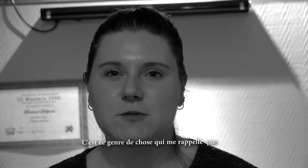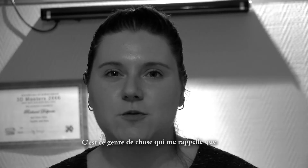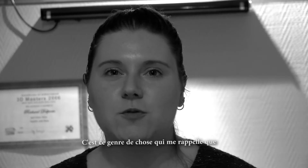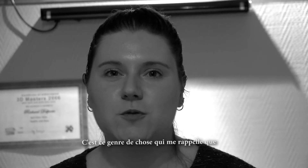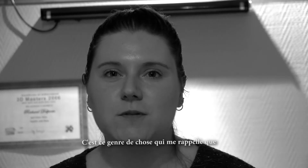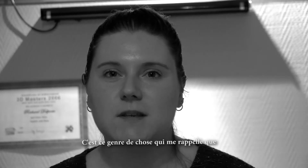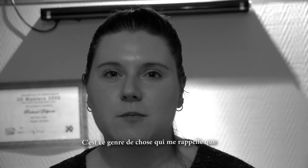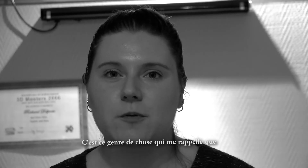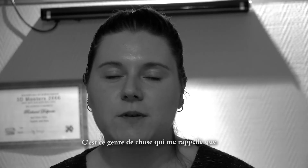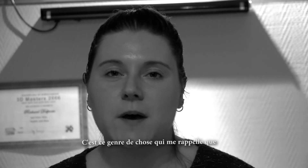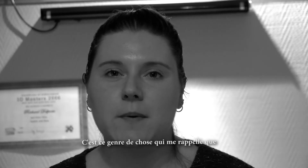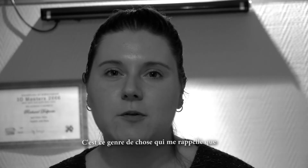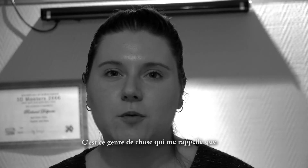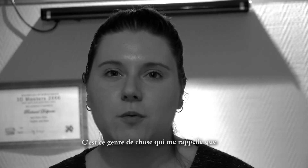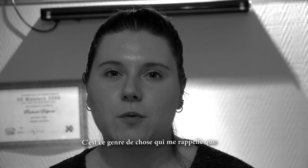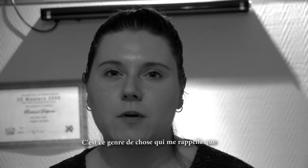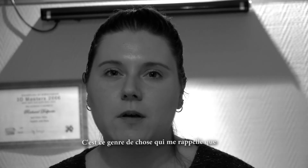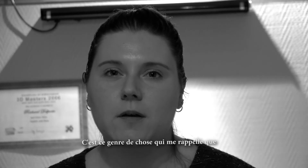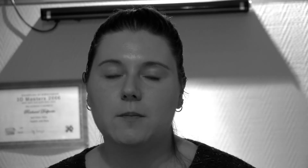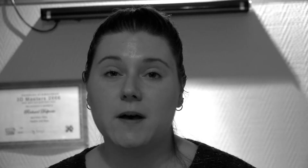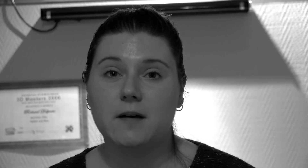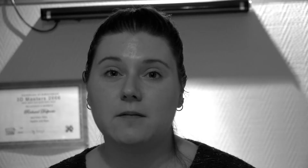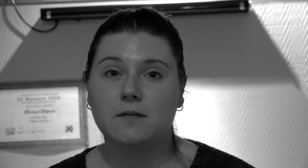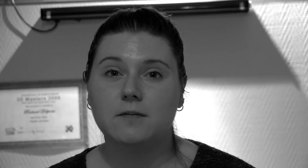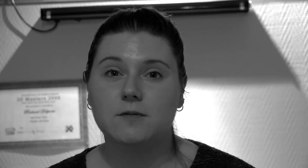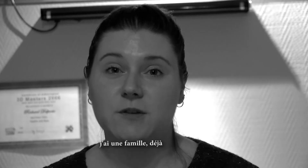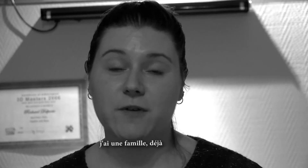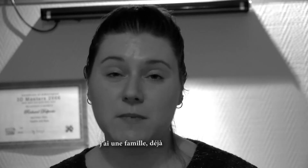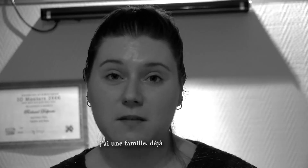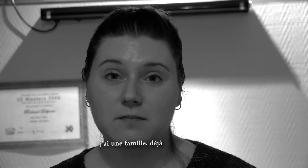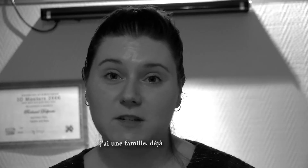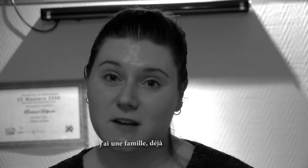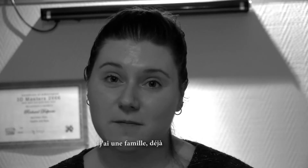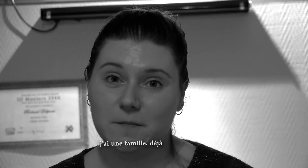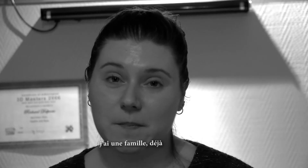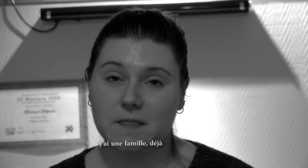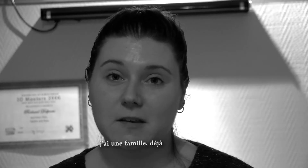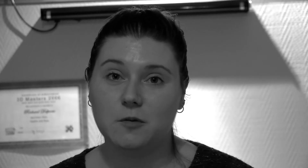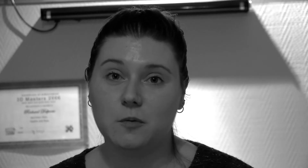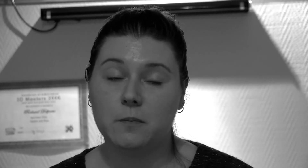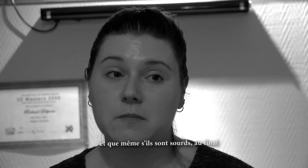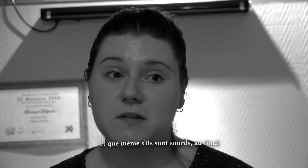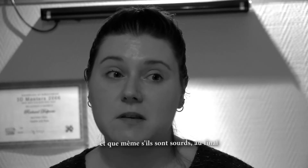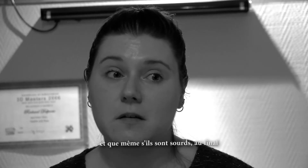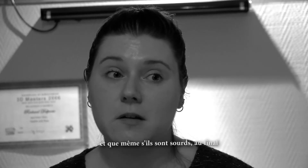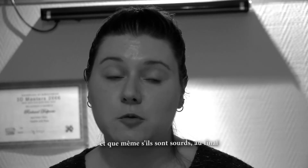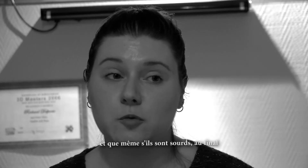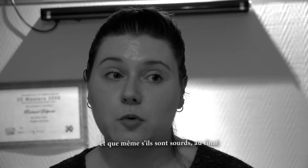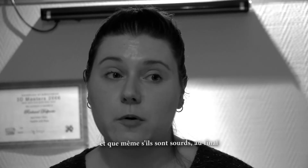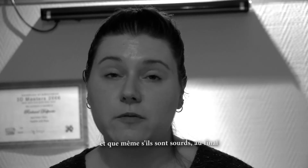c'est ce genre de chos qui me qui me rappelle que bah j'ai une famille déjà et que même si ils sont sourbs,